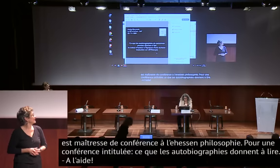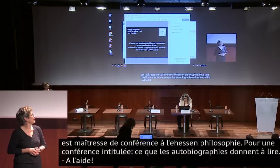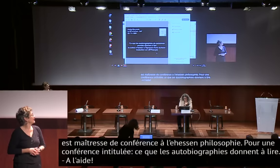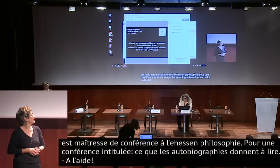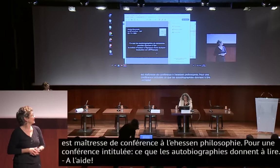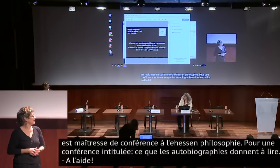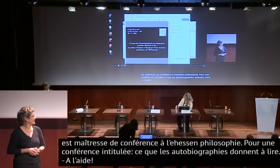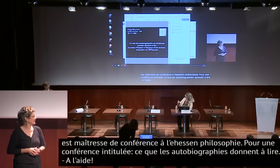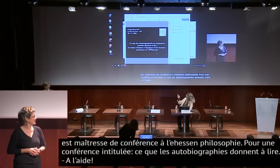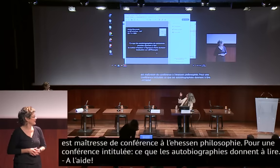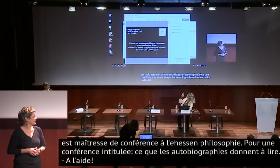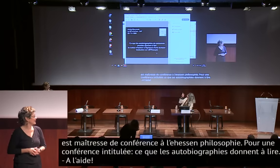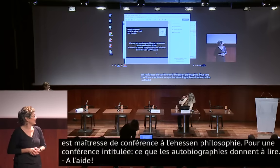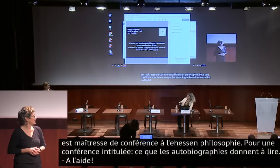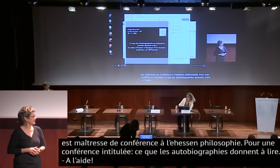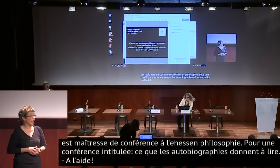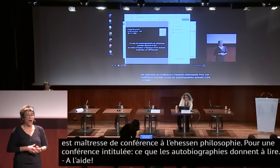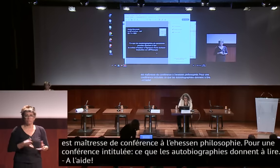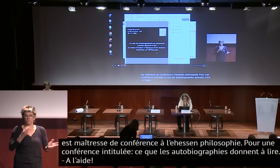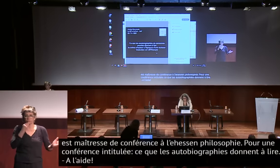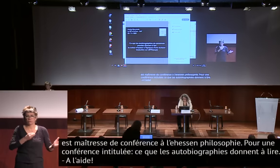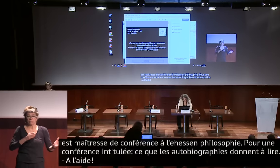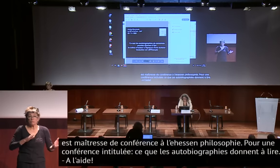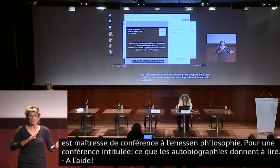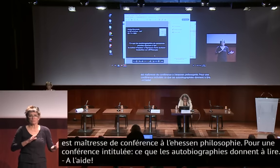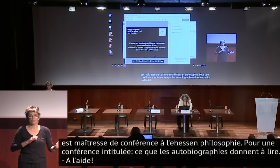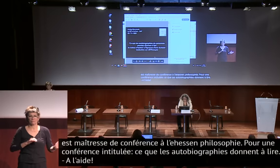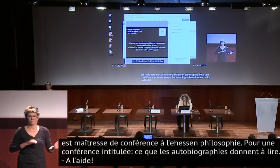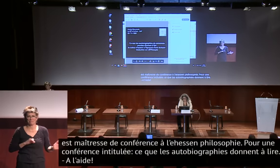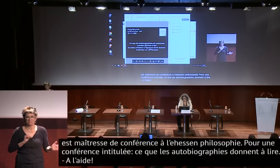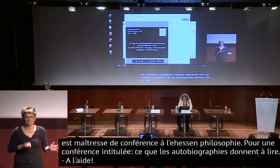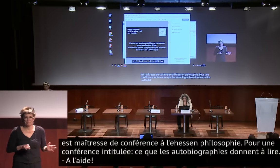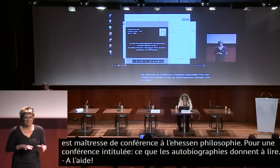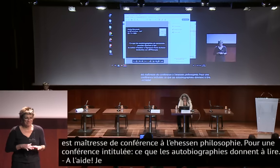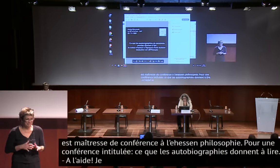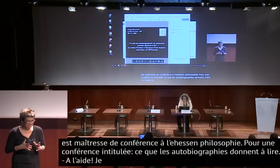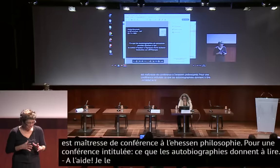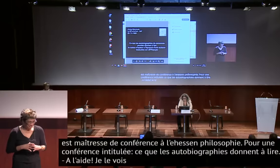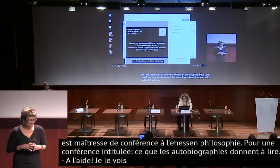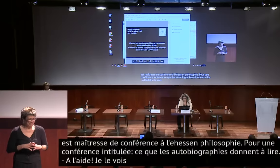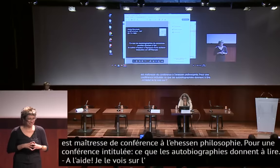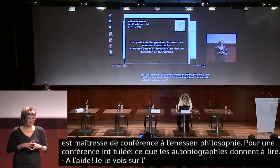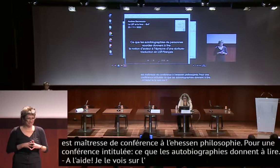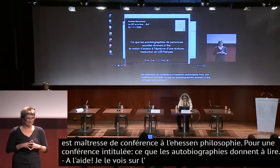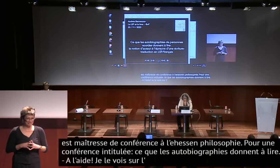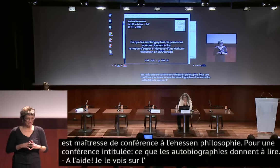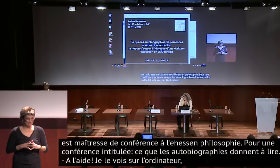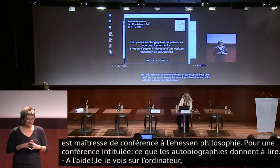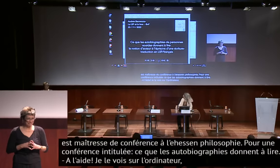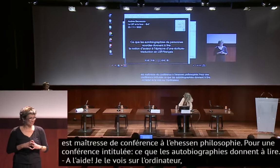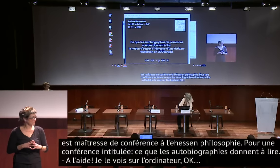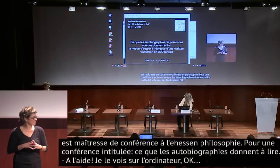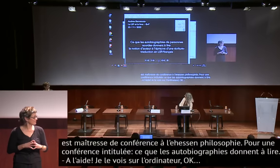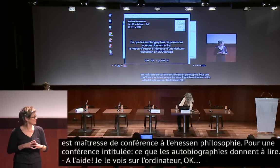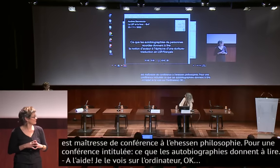Là, maintenant, je le vois sur l'ordinateur, mais si, il est là. D'accord. OK. Et je fais maintenant comme